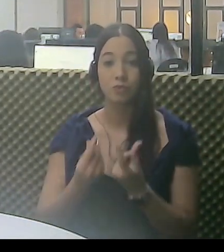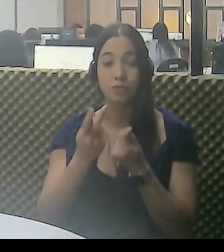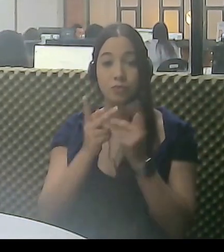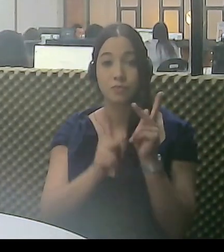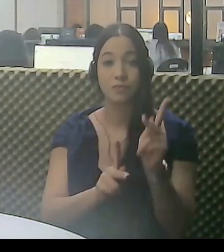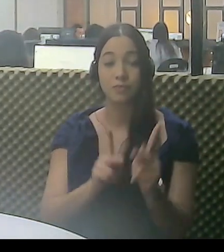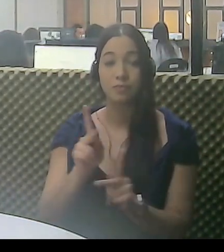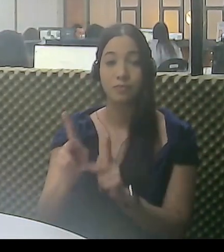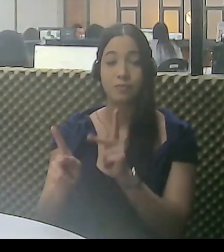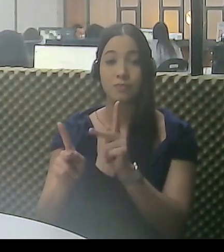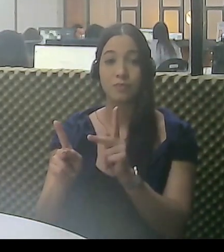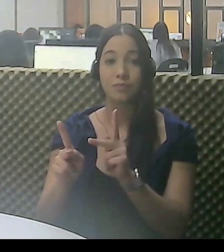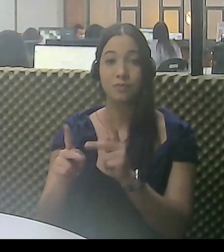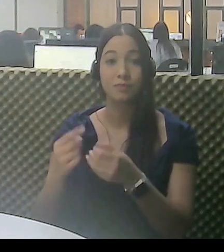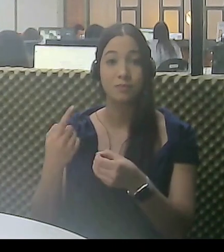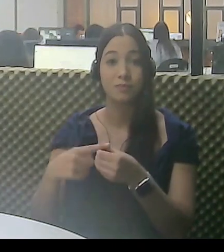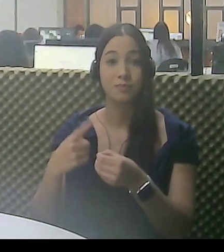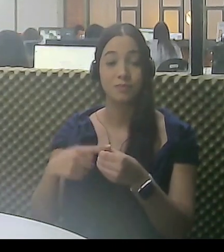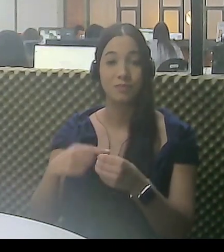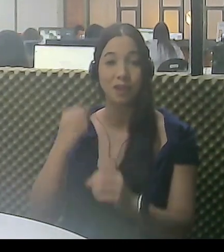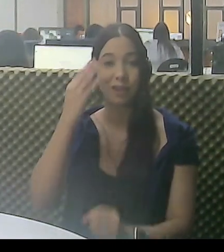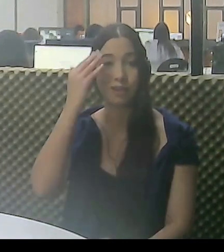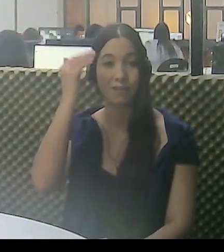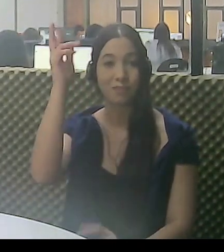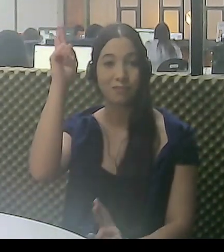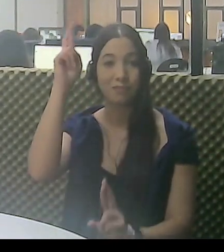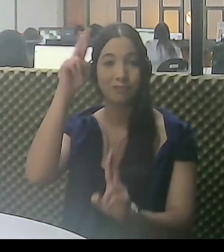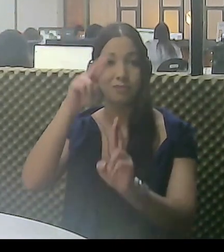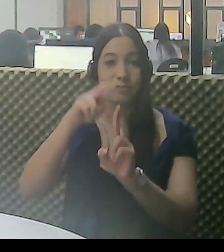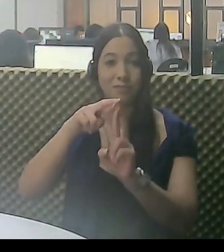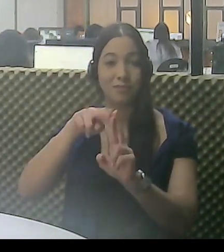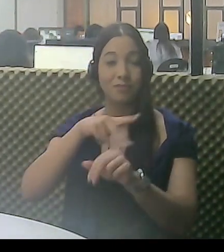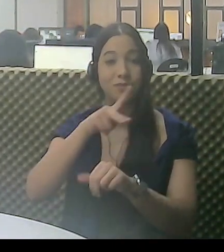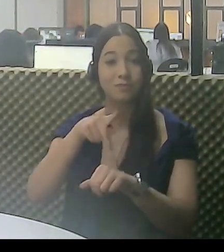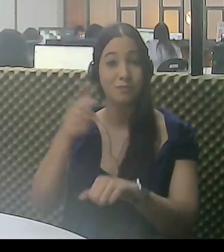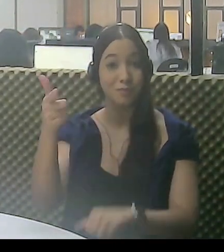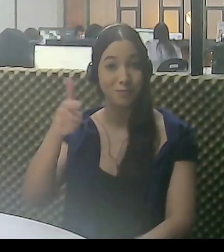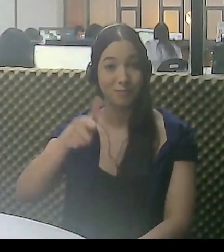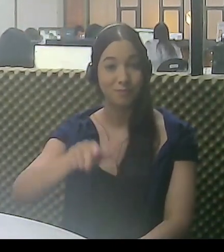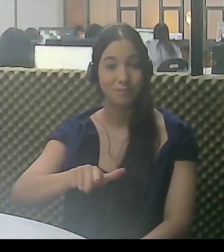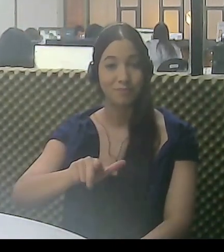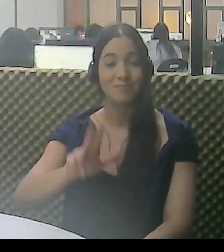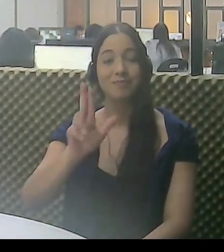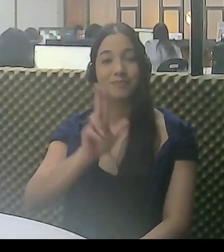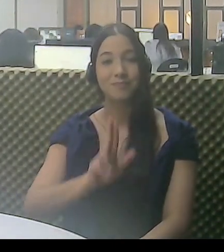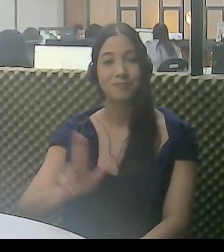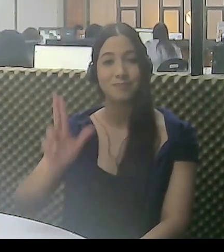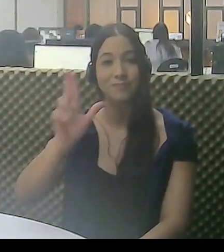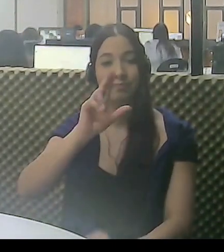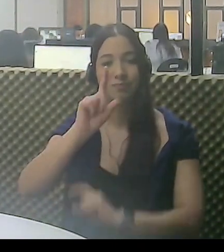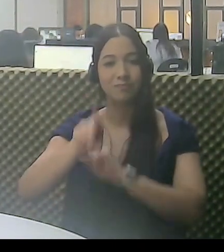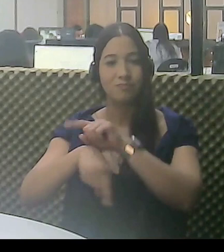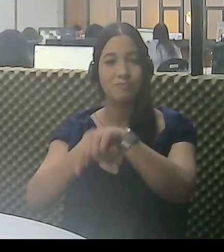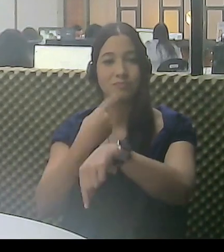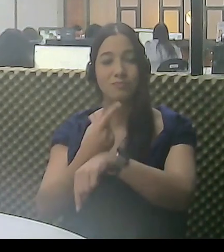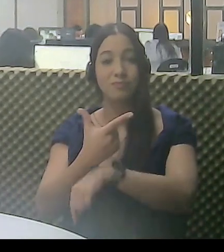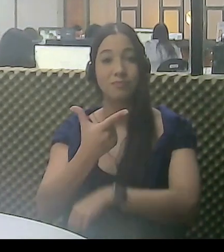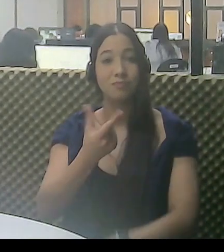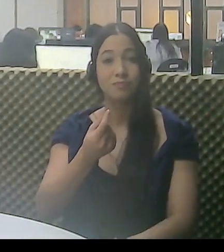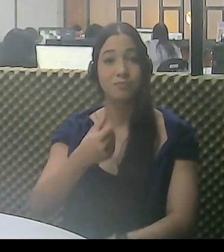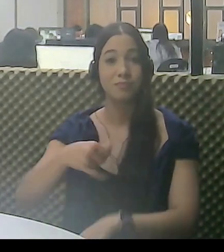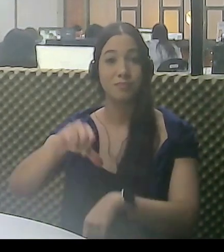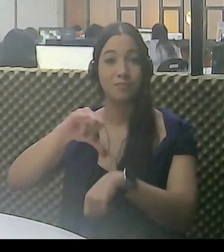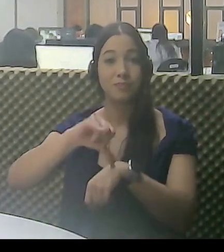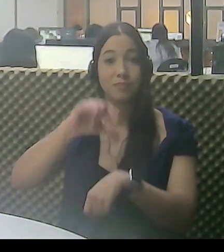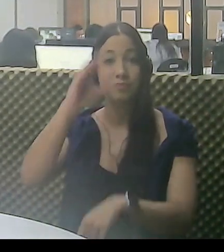população colocaram a cidade em destaque e como referência no país novamente. Uberlândia aparece à frente de 20